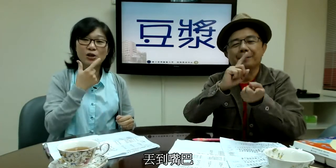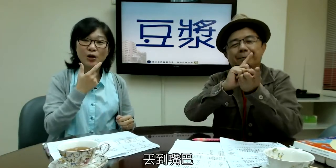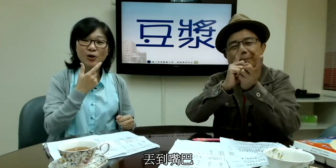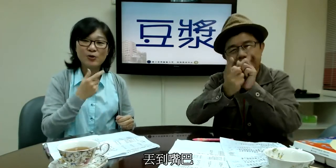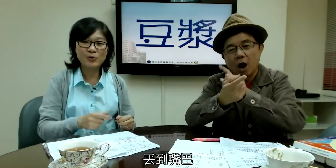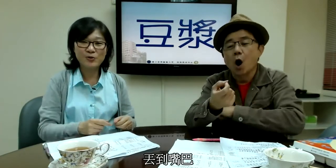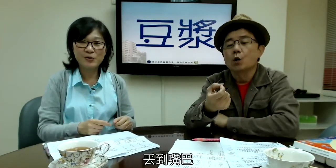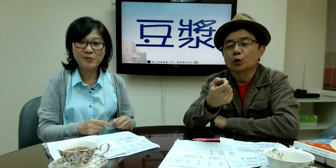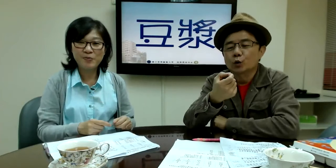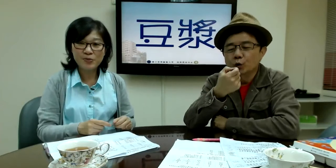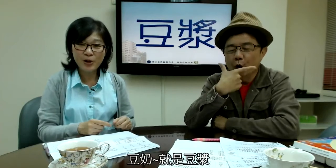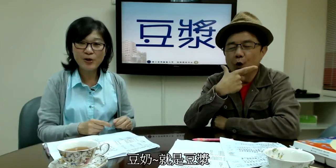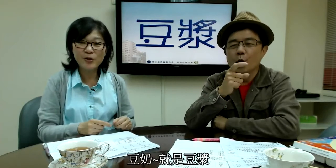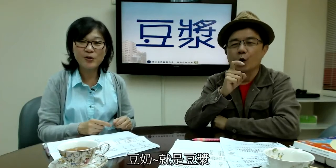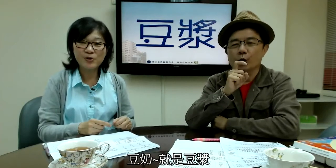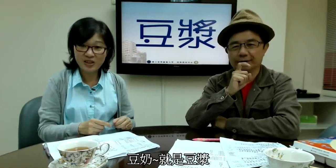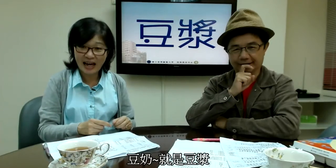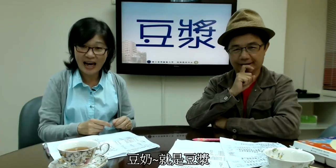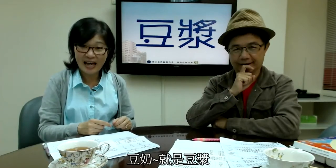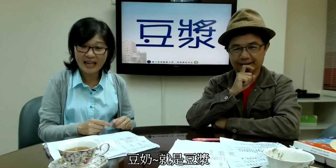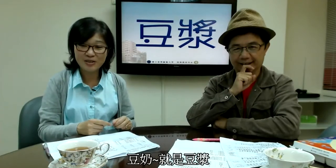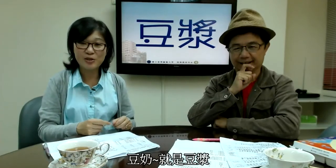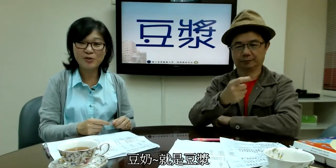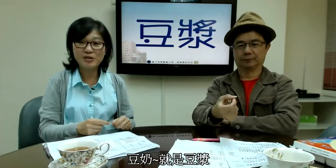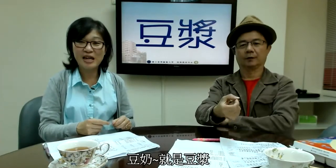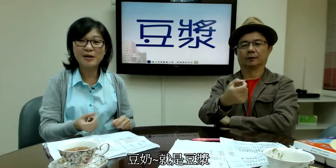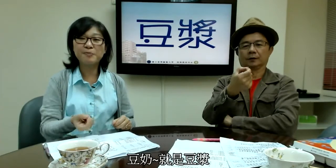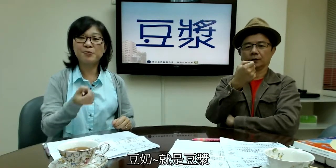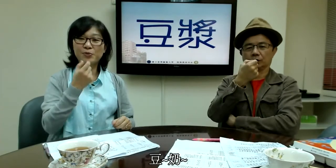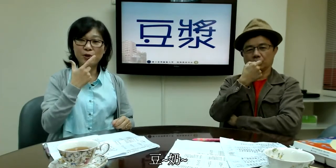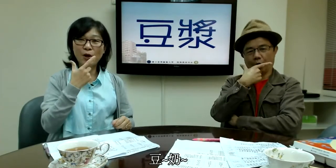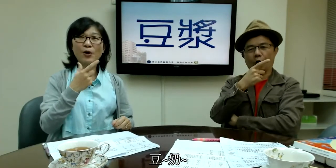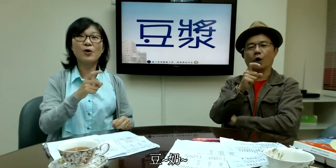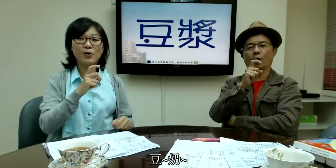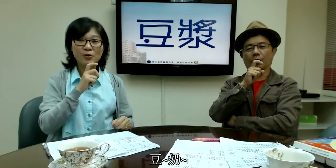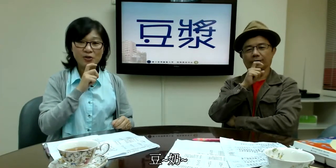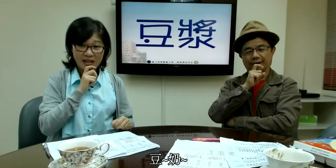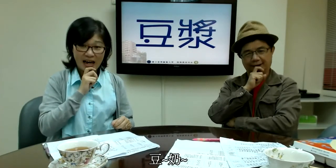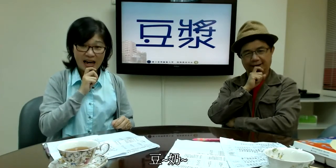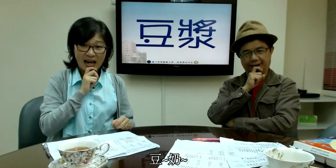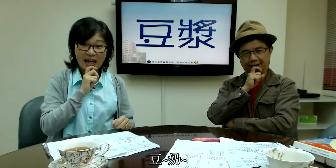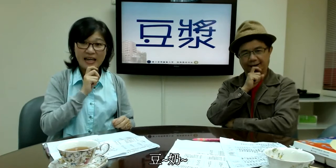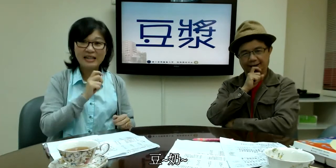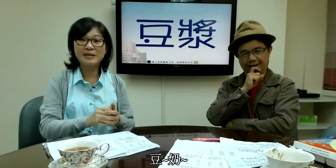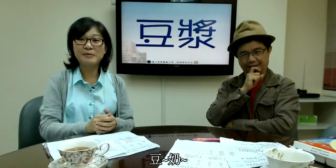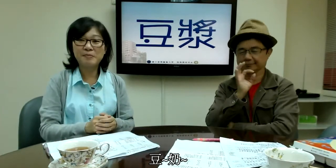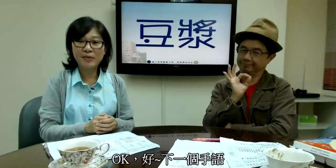豆豆奶就是豆浆，豆奶。